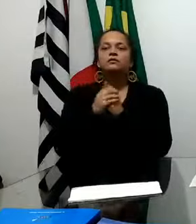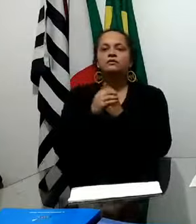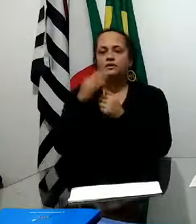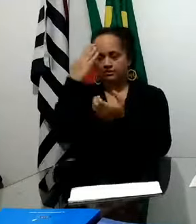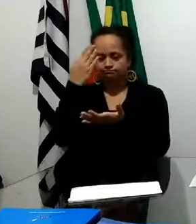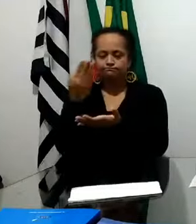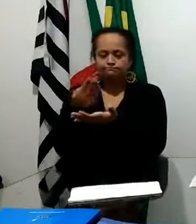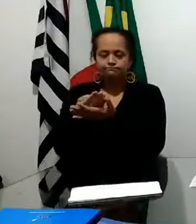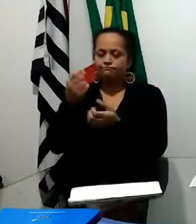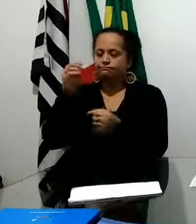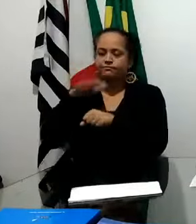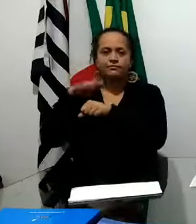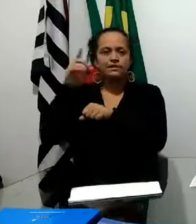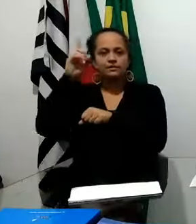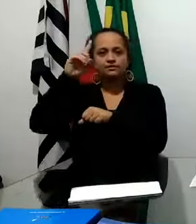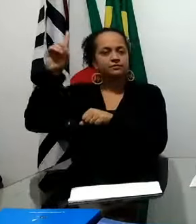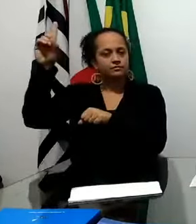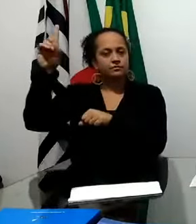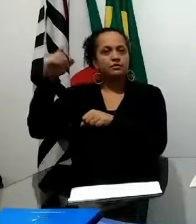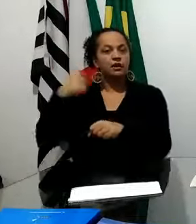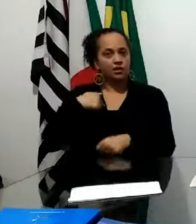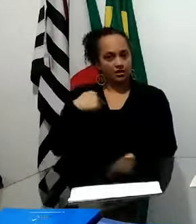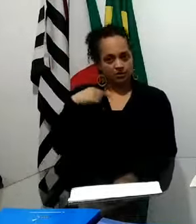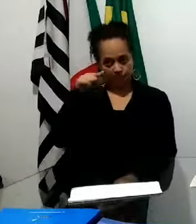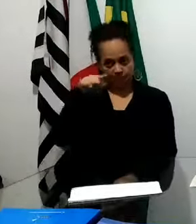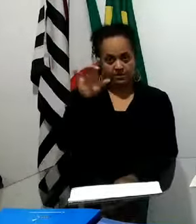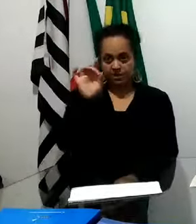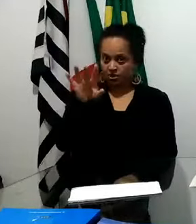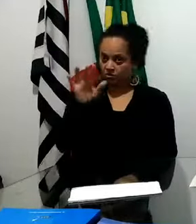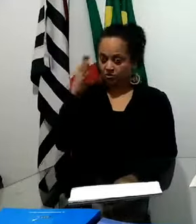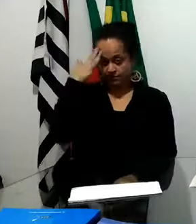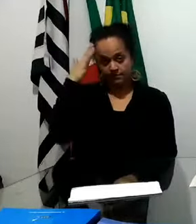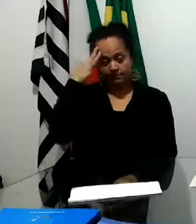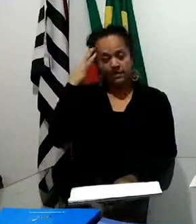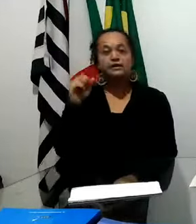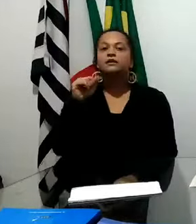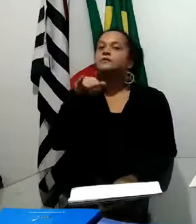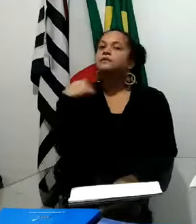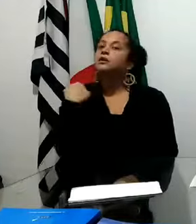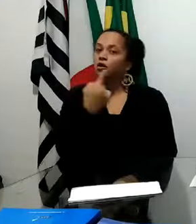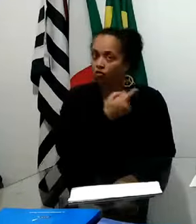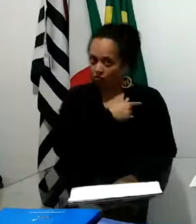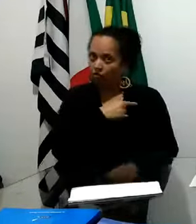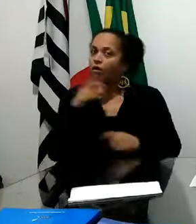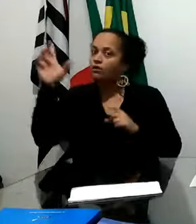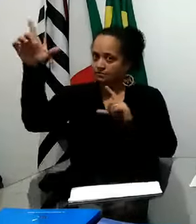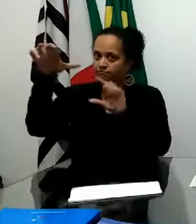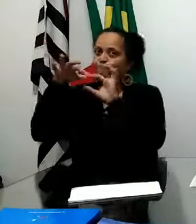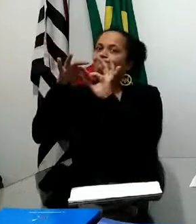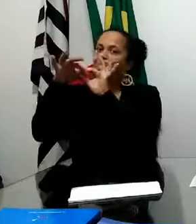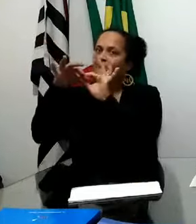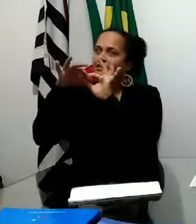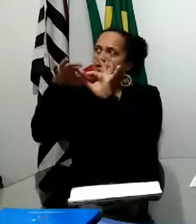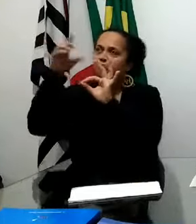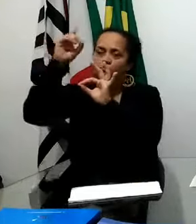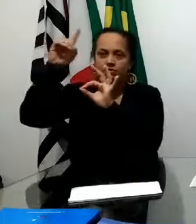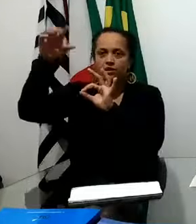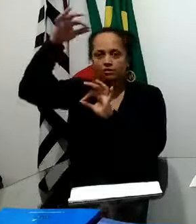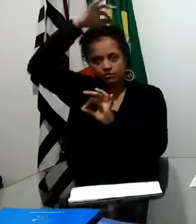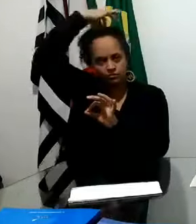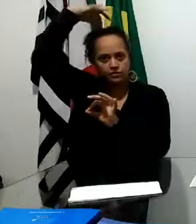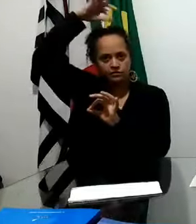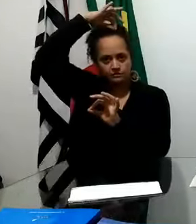fundação do mundo. E eu e você só vamos saber disso se a gente cada vez mais estreitar nosso relacionamento com o Espírito Santo, com a